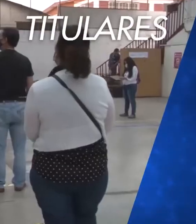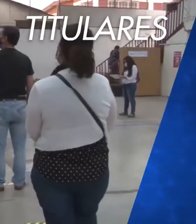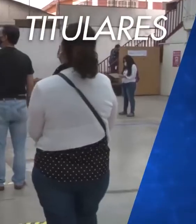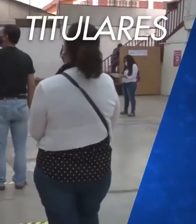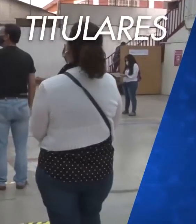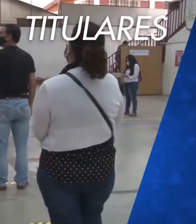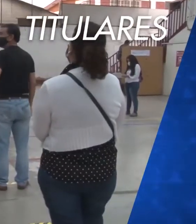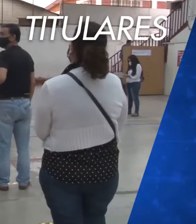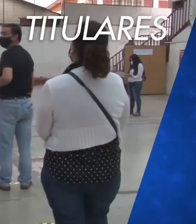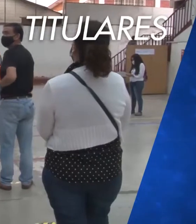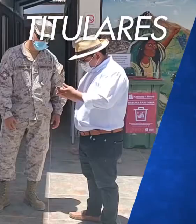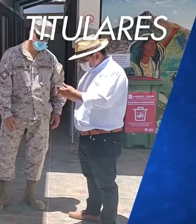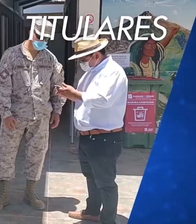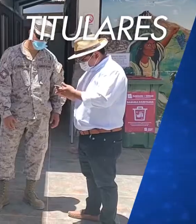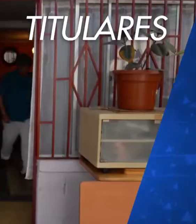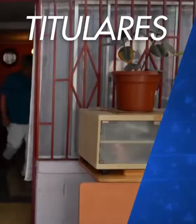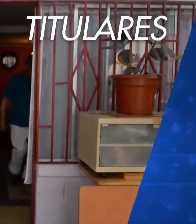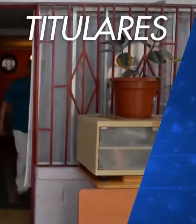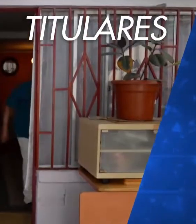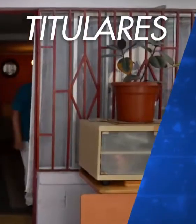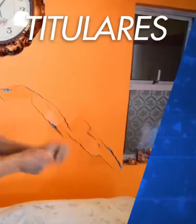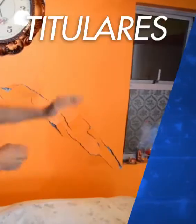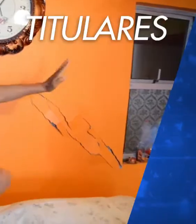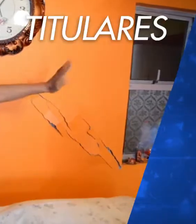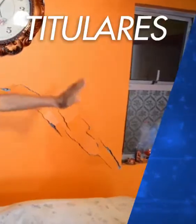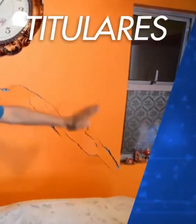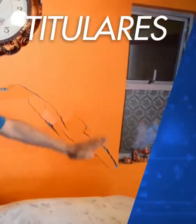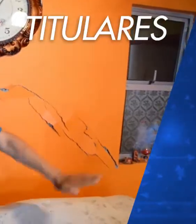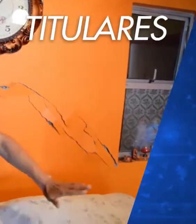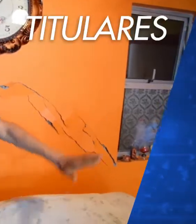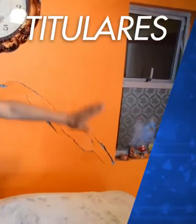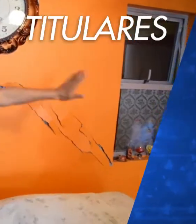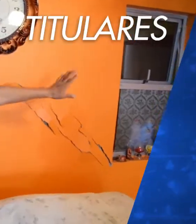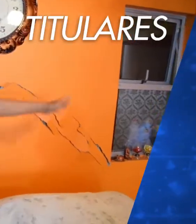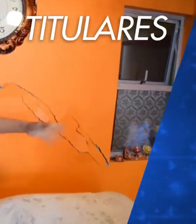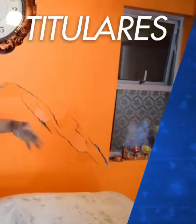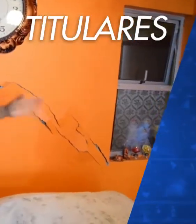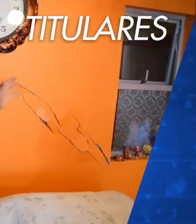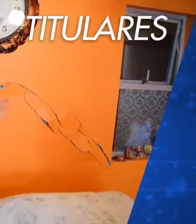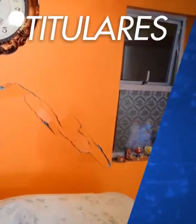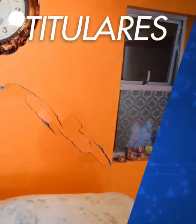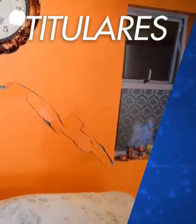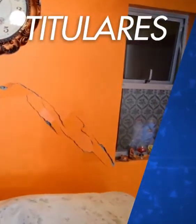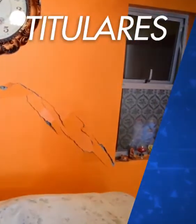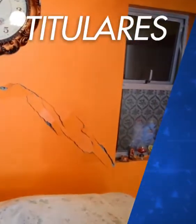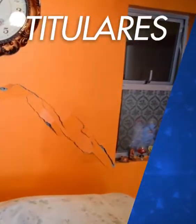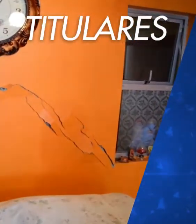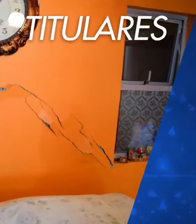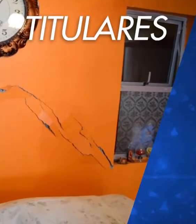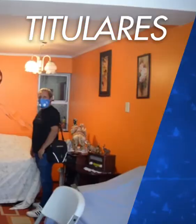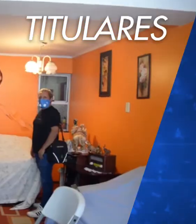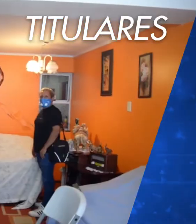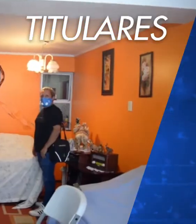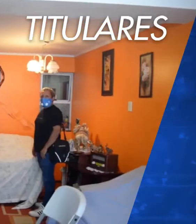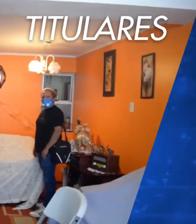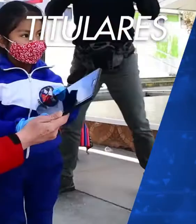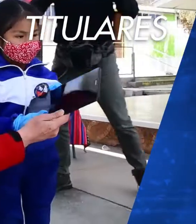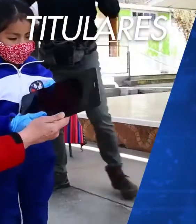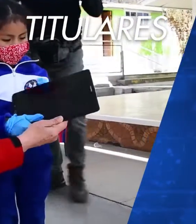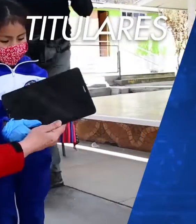79,44% por convención constitucional. Definen pasos para reparar viviendas afectadas por socavones en la población Las